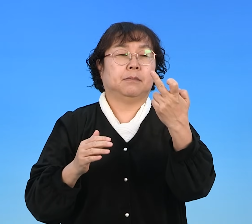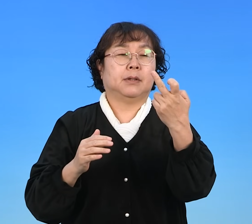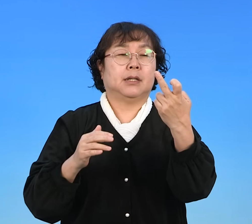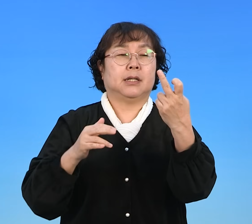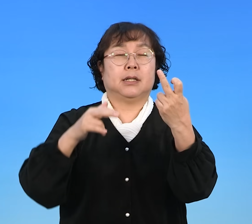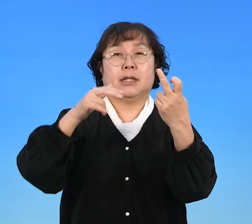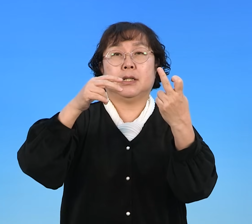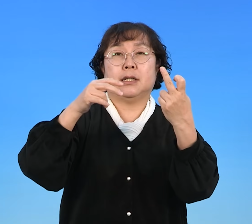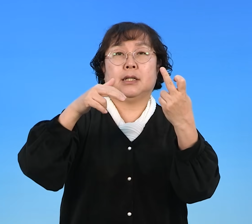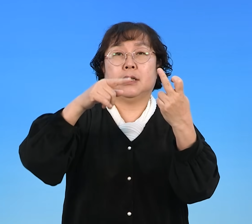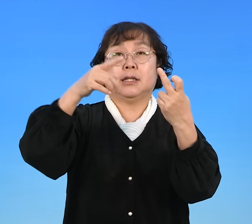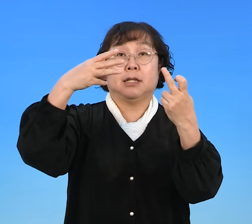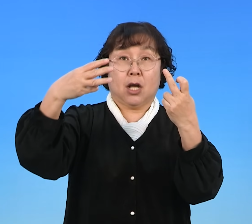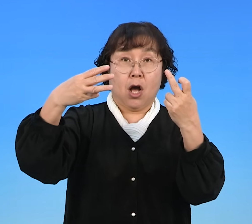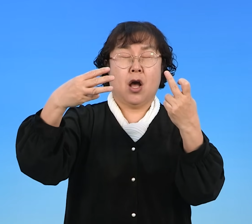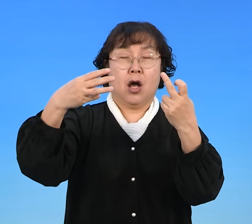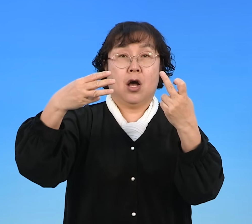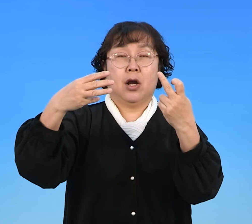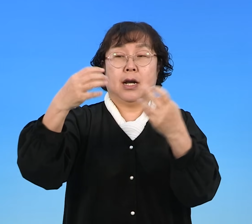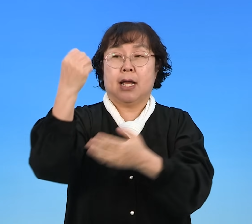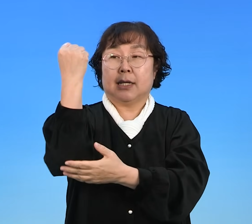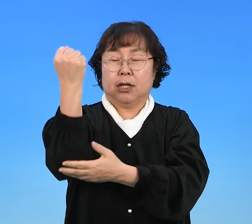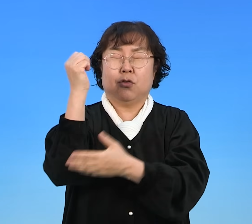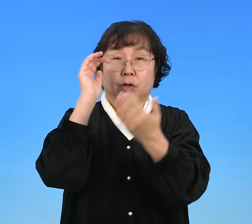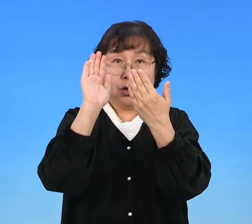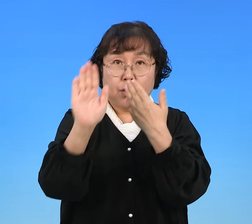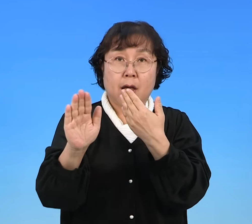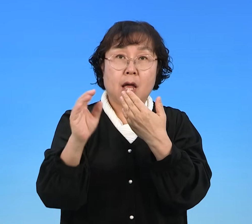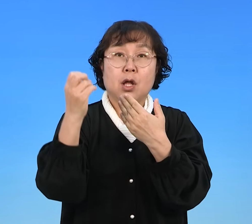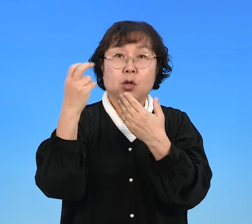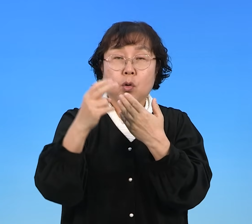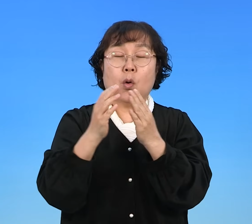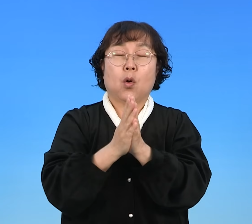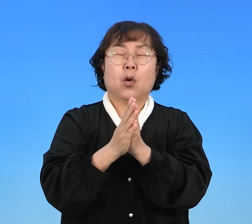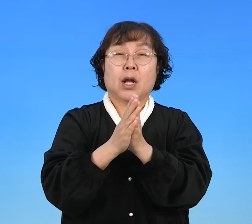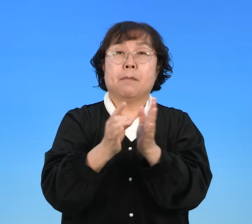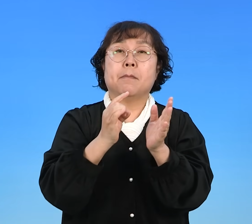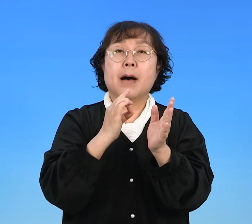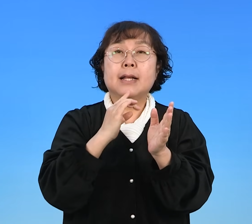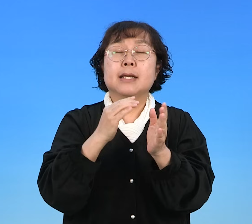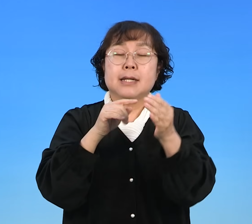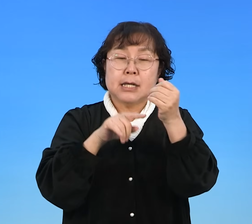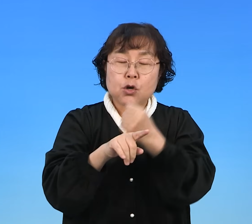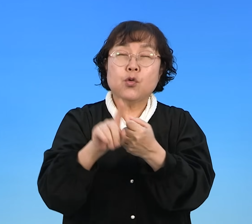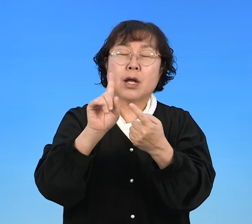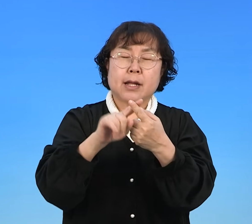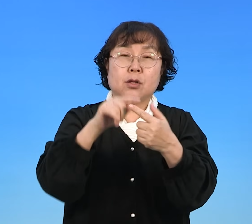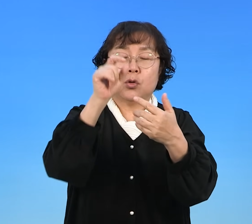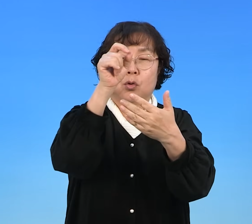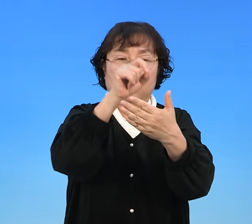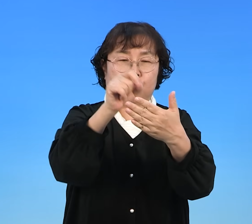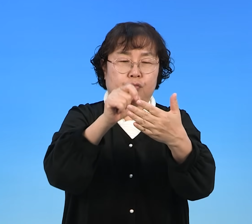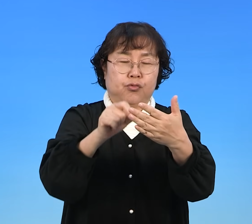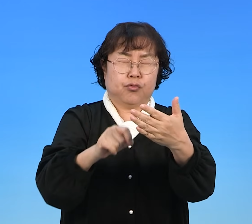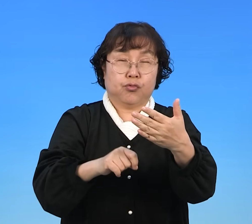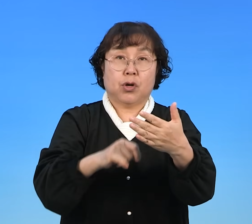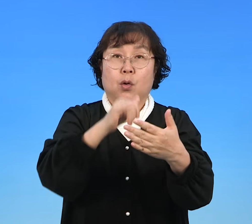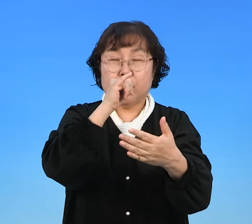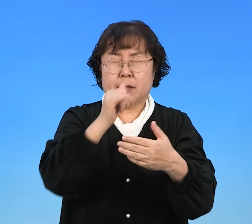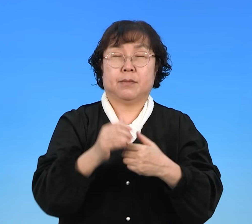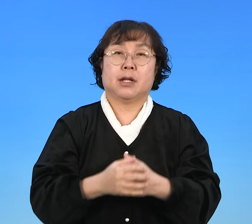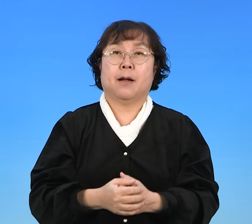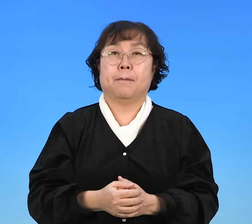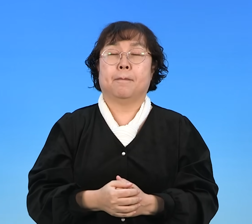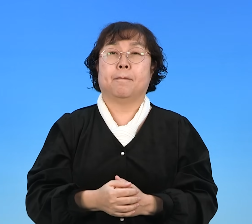12절로 잘랐는데요, 사실은 이 12절의 기둥 이후에 또 그래야만 하는 이유들에 대하여 쭉